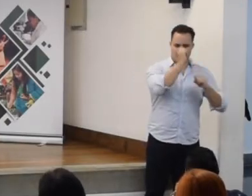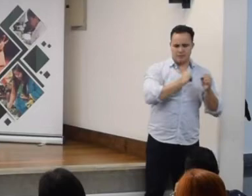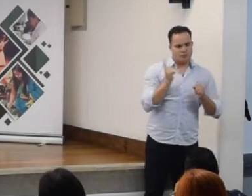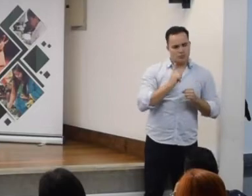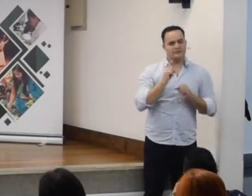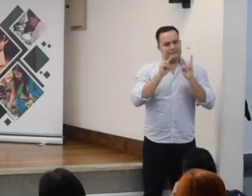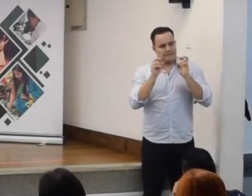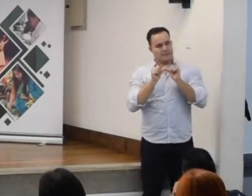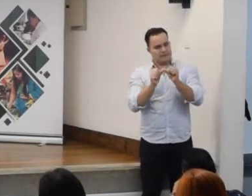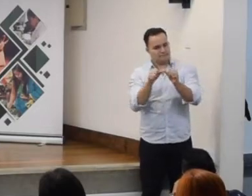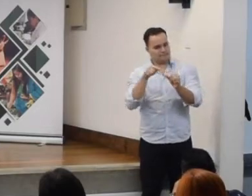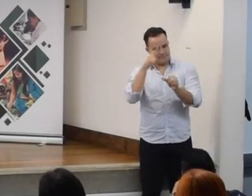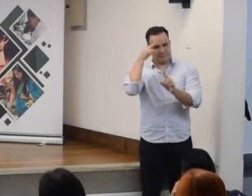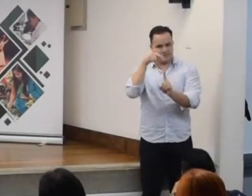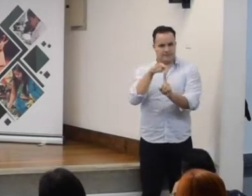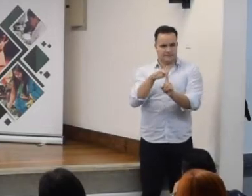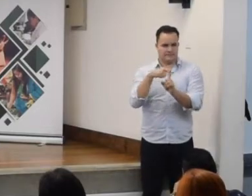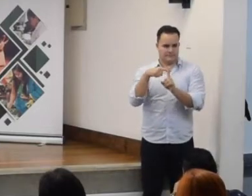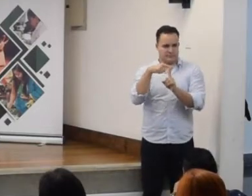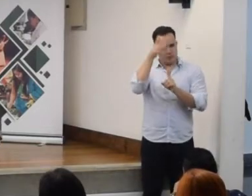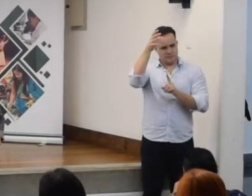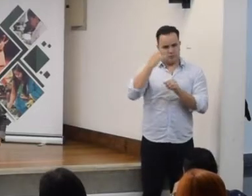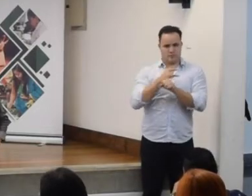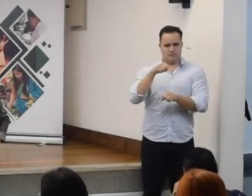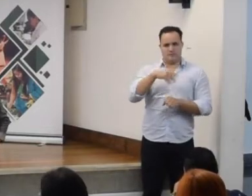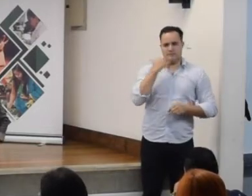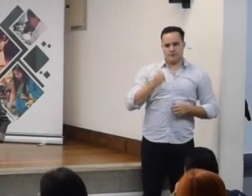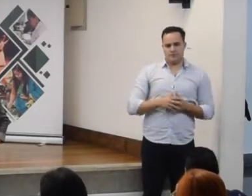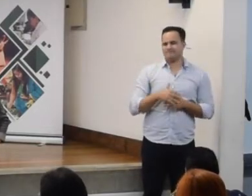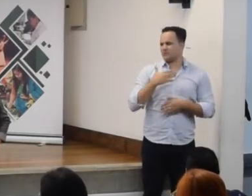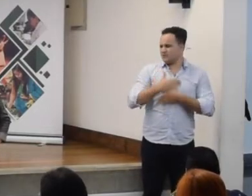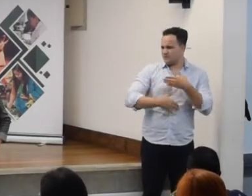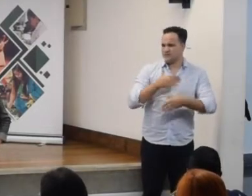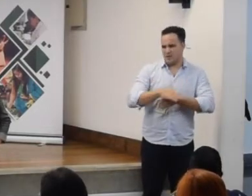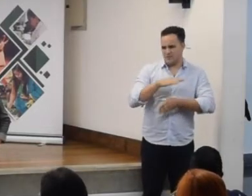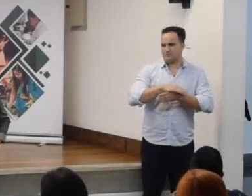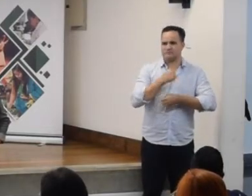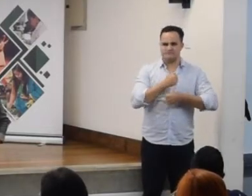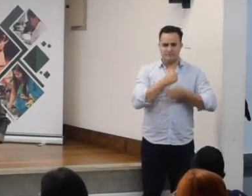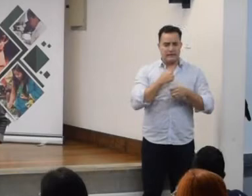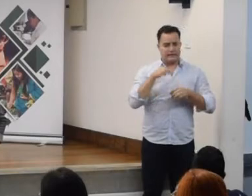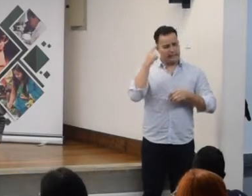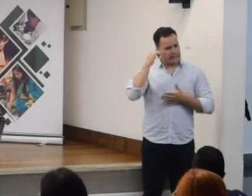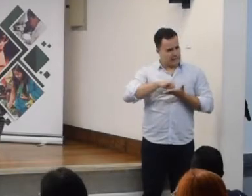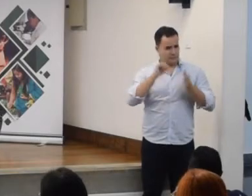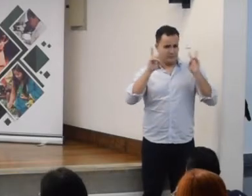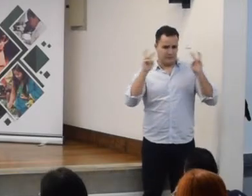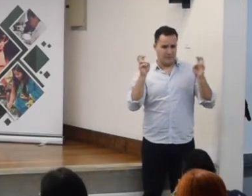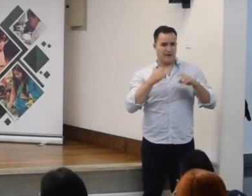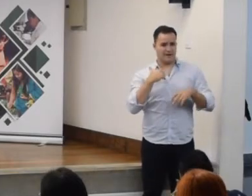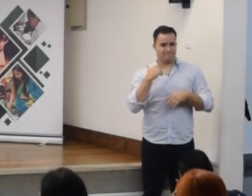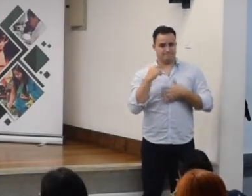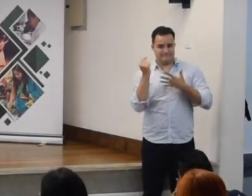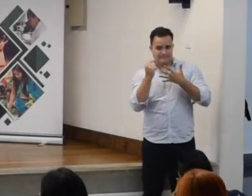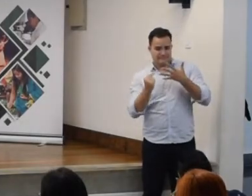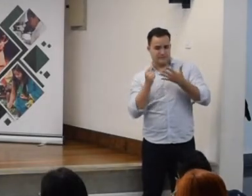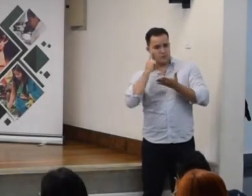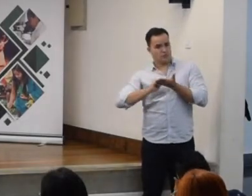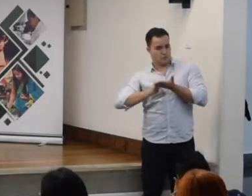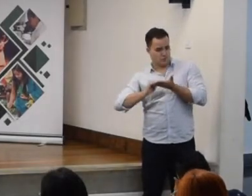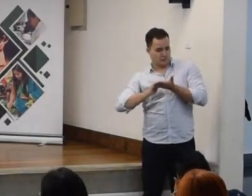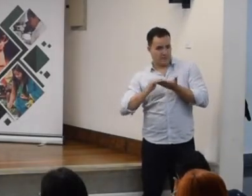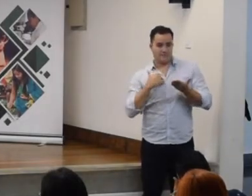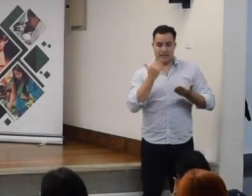eso tenemos que seguir trabajando. Tenemos ahí algunos asuntos pendientes, yo creo todavía, por ejemplo el examen de